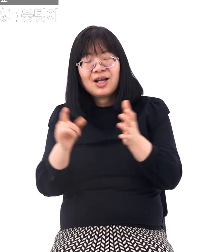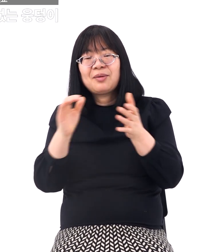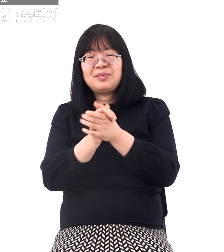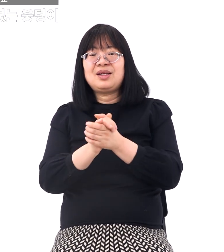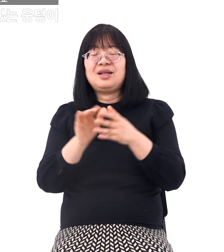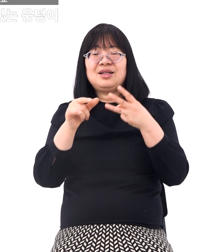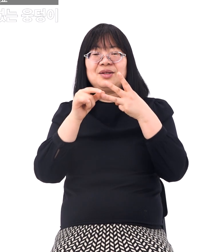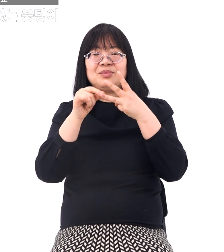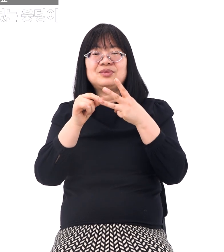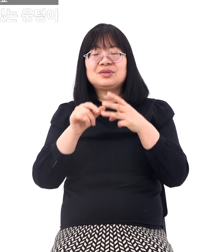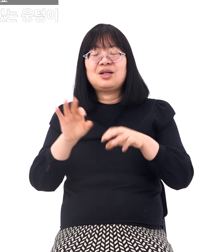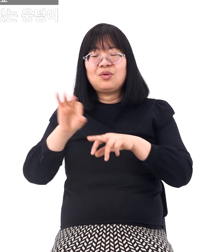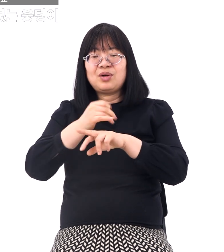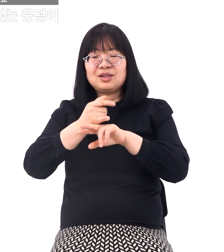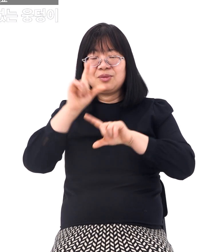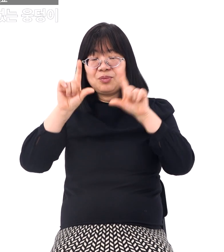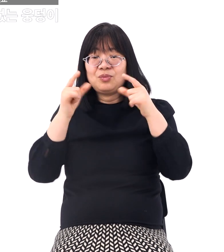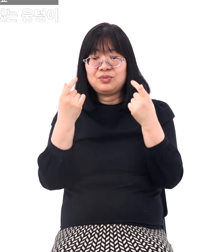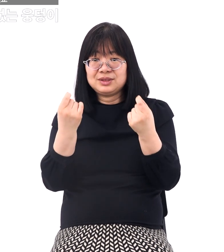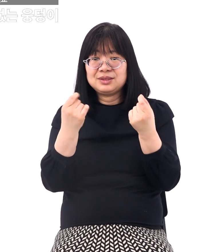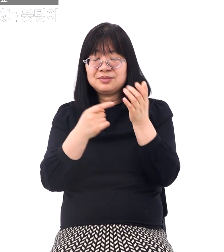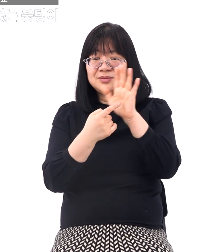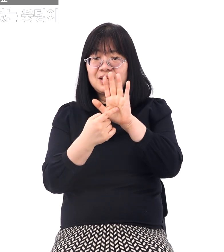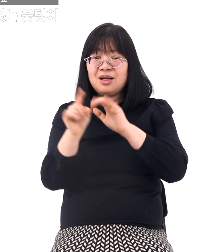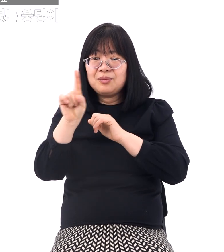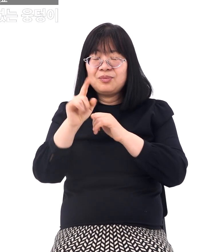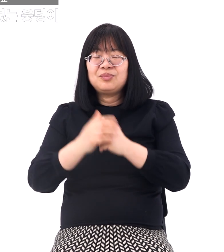세 번째, 이 왕의 모습이 이렇게 돼 있어요.